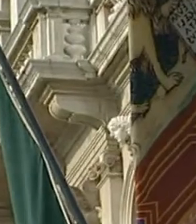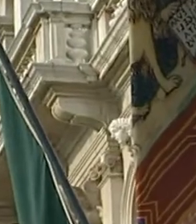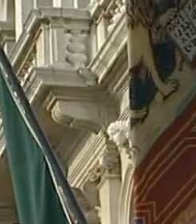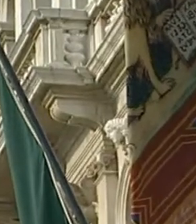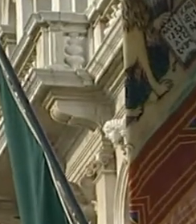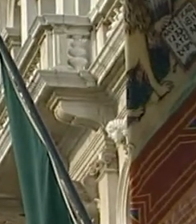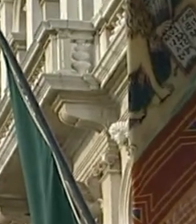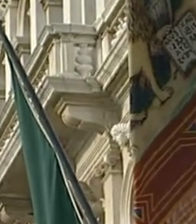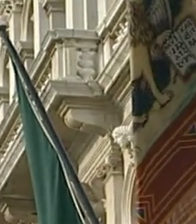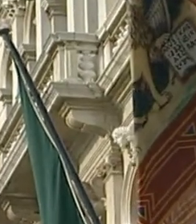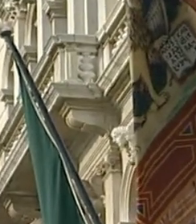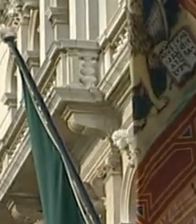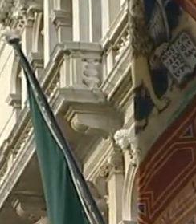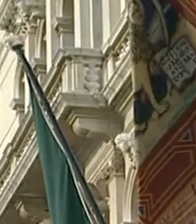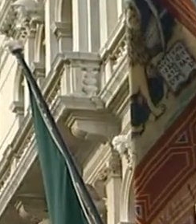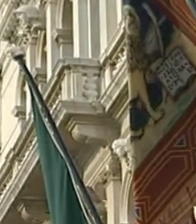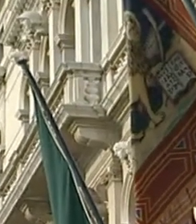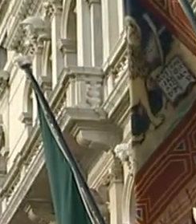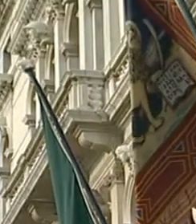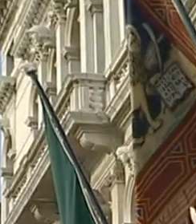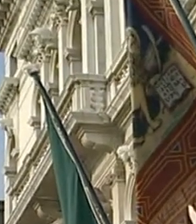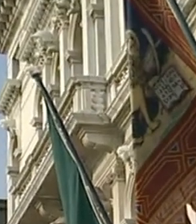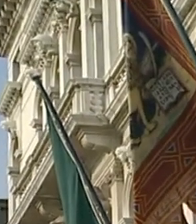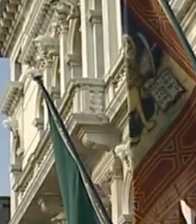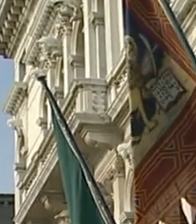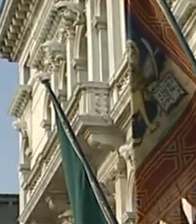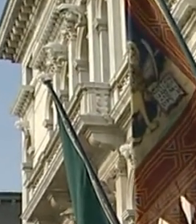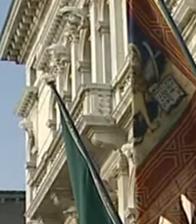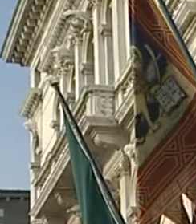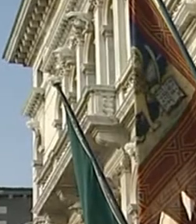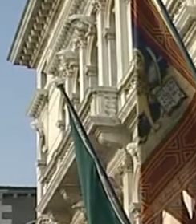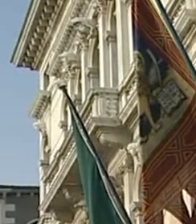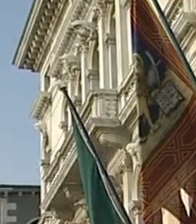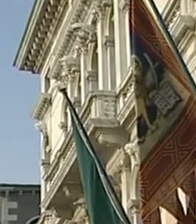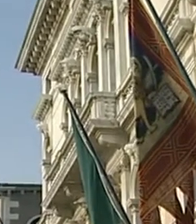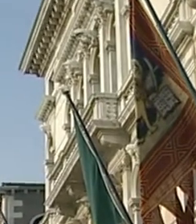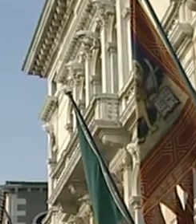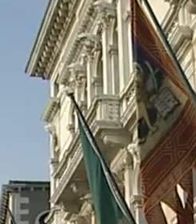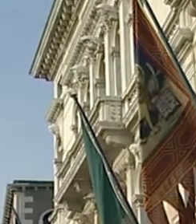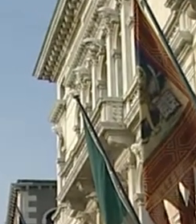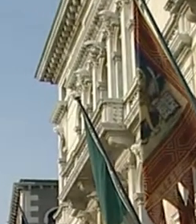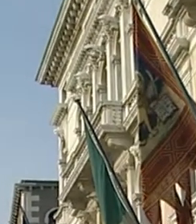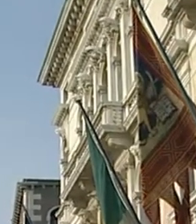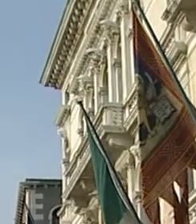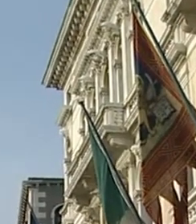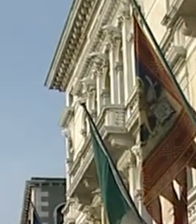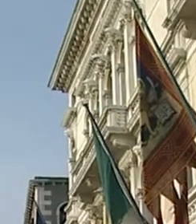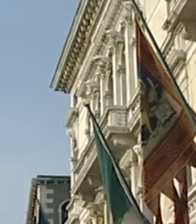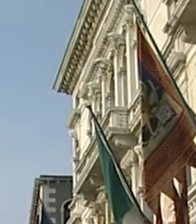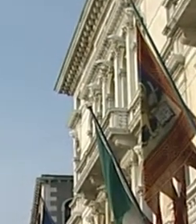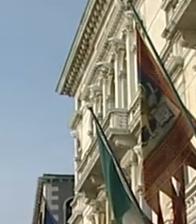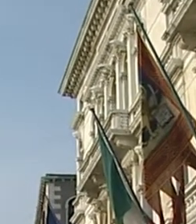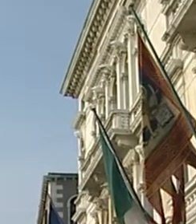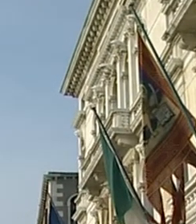news un fenomeno che non si può sottovalutare e le fazioni che si stanno creando alimentano un clima difficile a volte